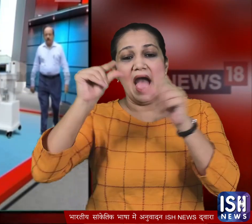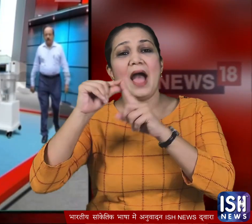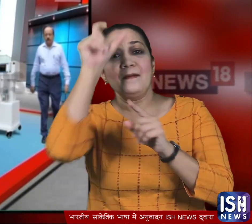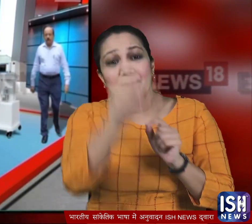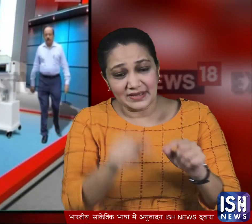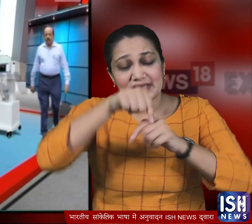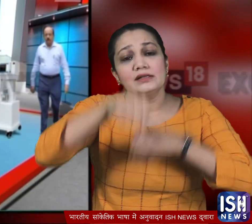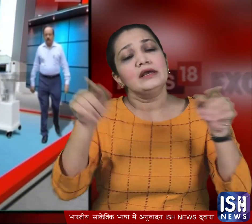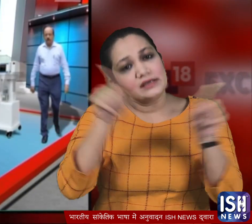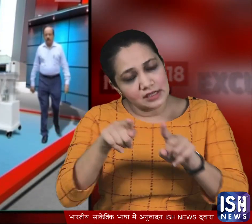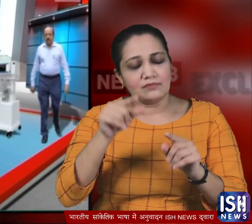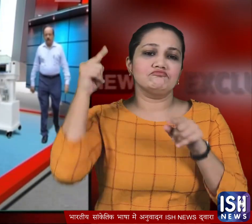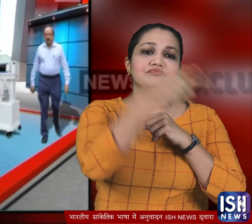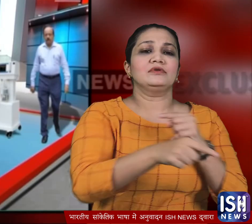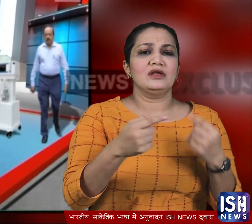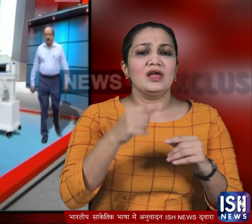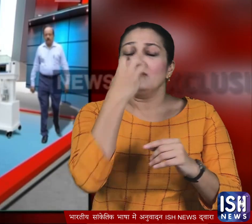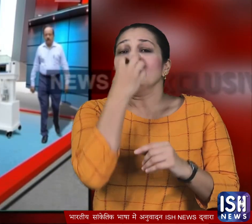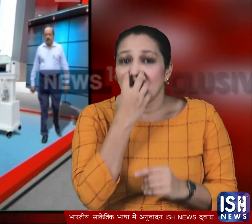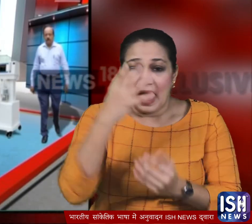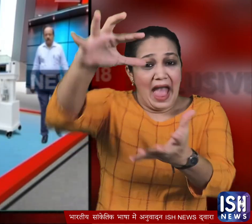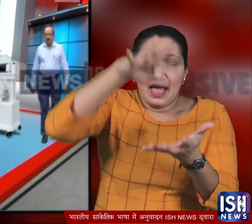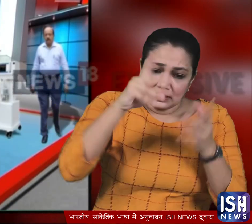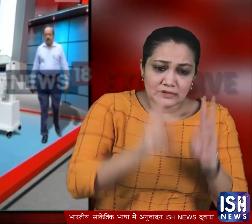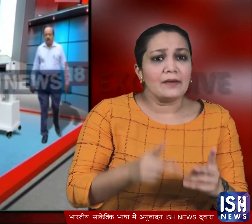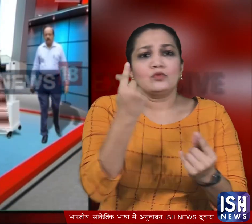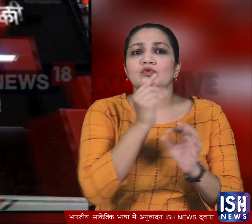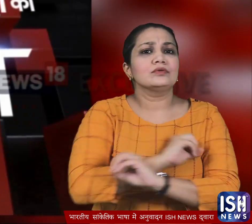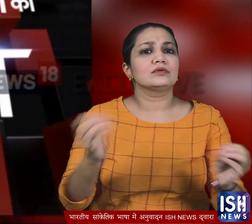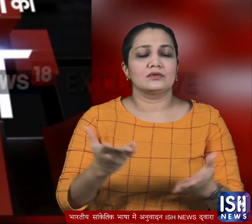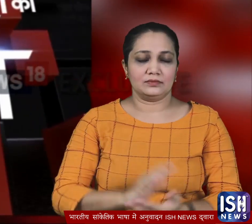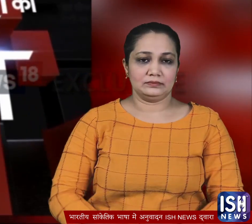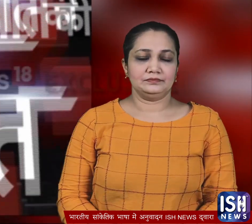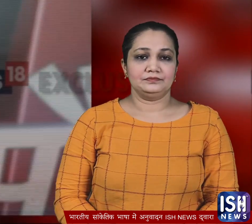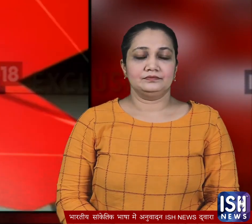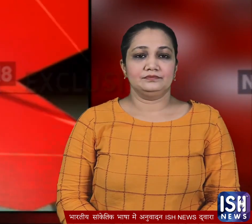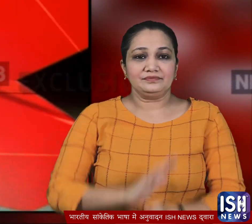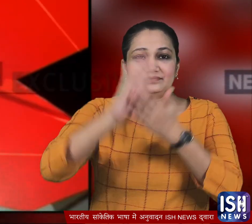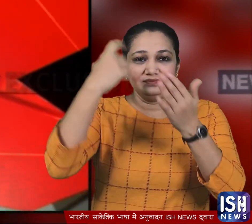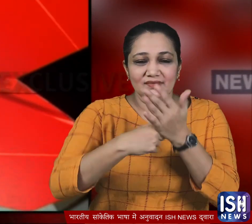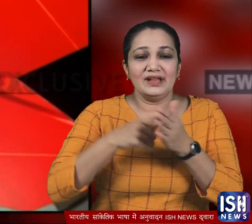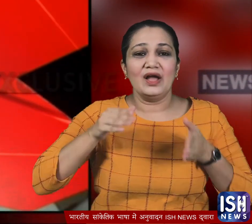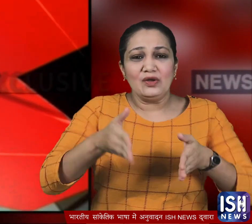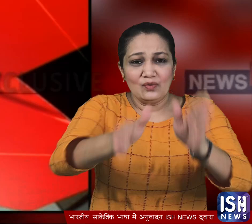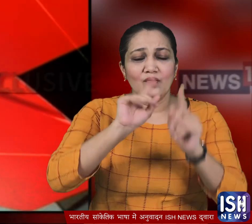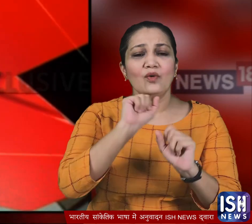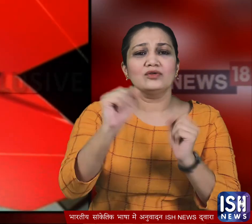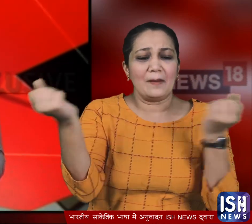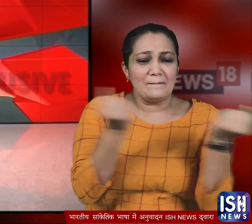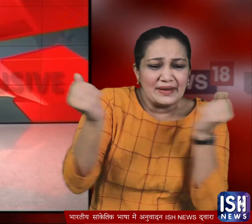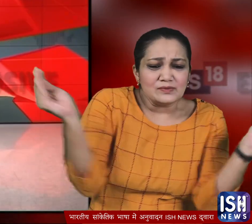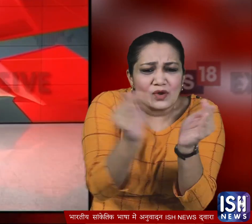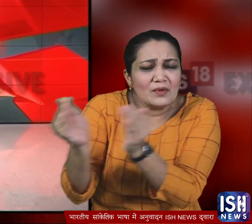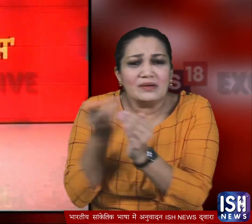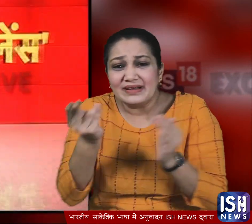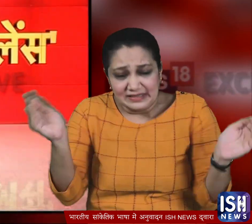आदमी पार्टी के विधायक कुलतार सिंह ने भी लगाया कि जो वेंटिलेटर आए वो ऐसे ही पड़े हुए हैं। हरियाणा रोडवेज ने अपनी छोटी बसों को